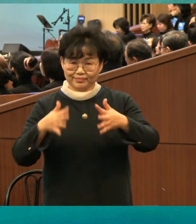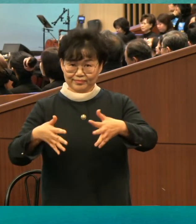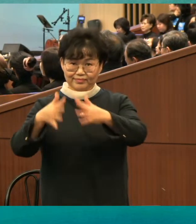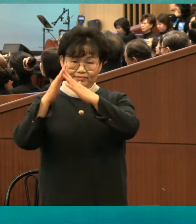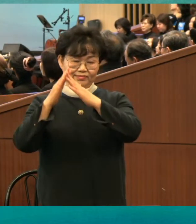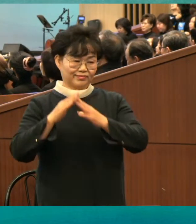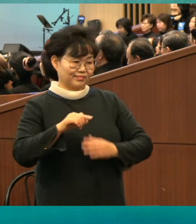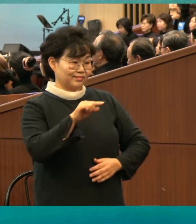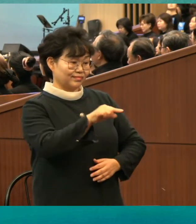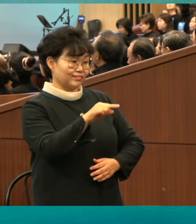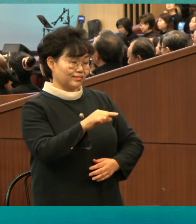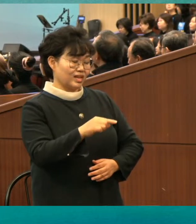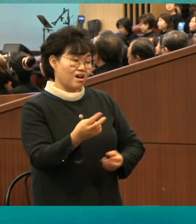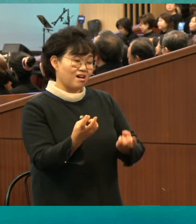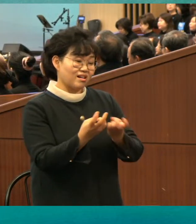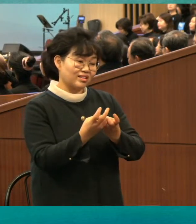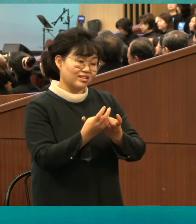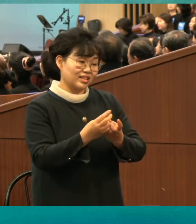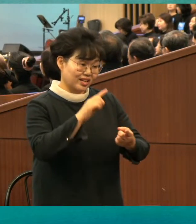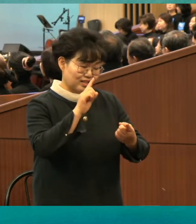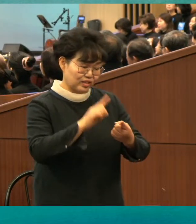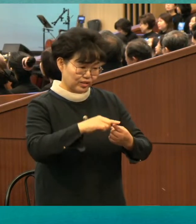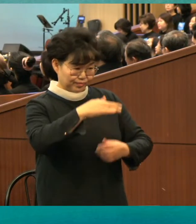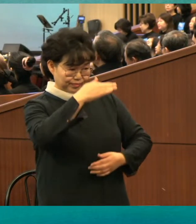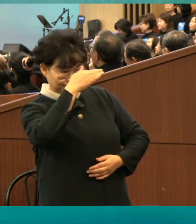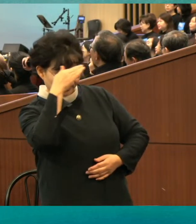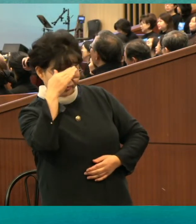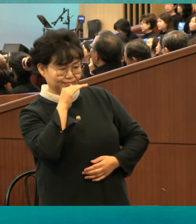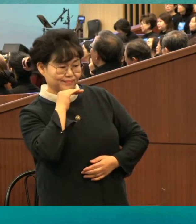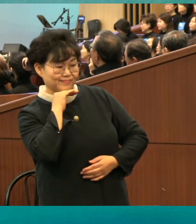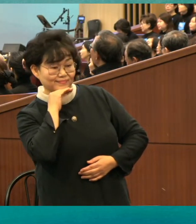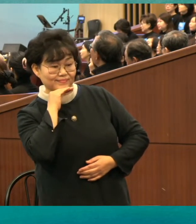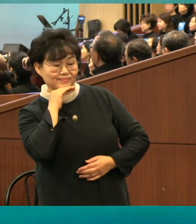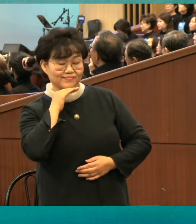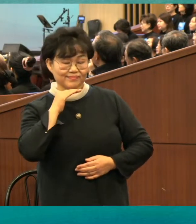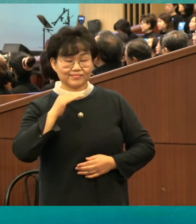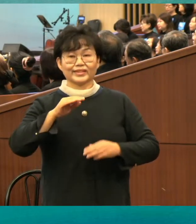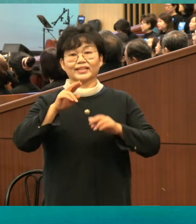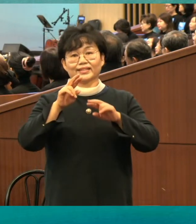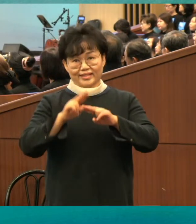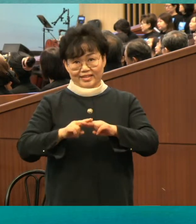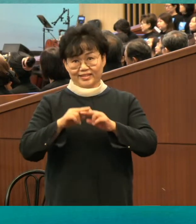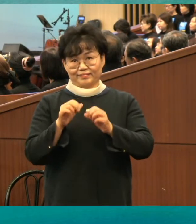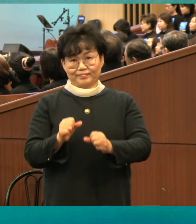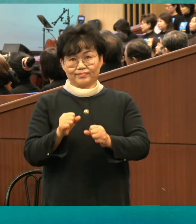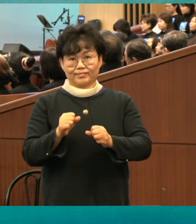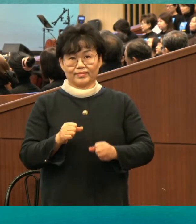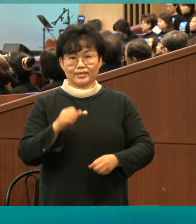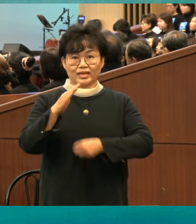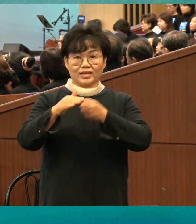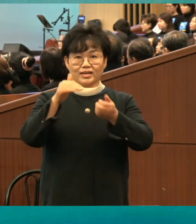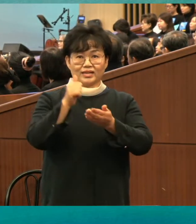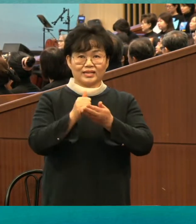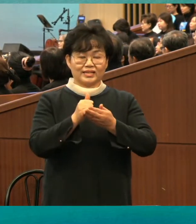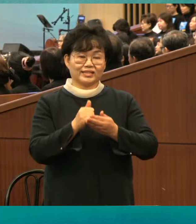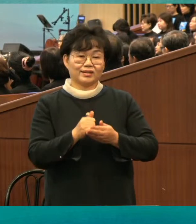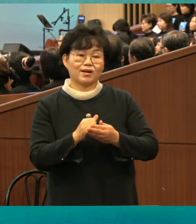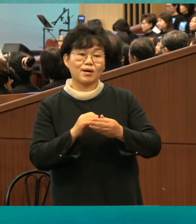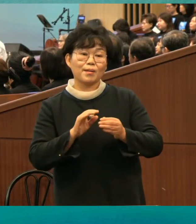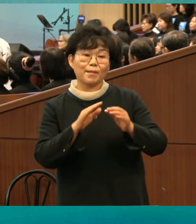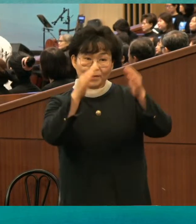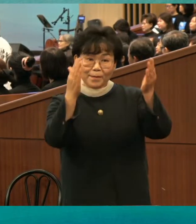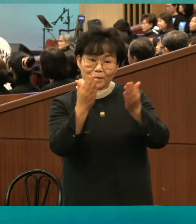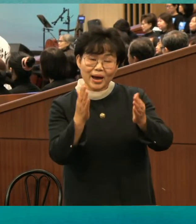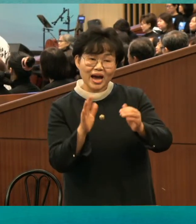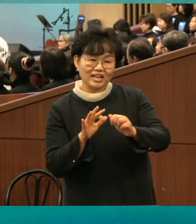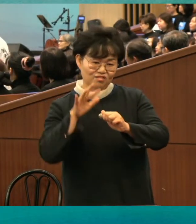일이 일어나는가를 보려고 그 그늘 아래에 앉았더라. 하나님 여호와께서 박넝쿨을 예비하사 요나를